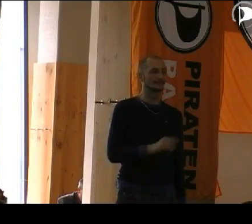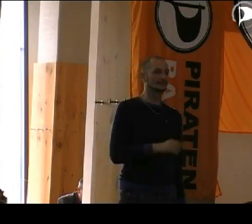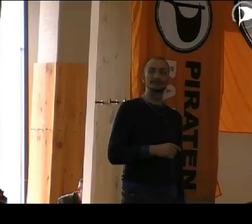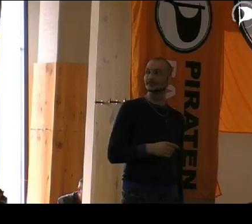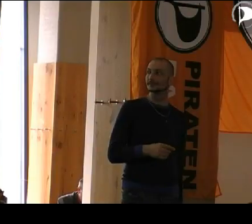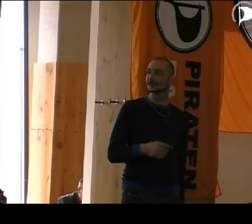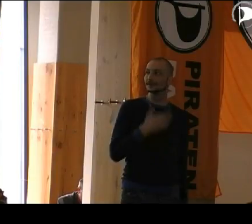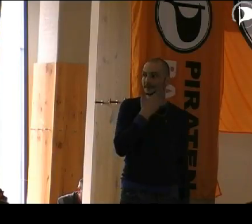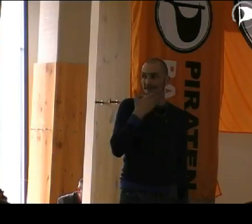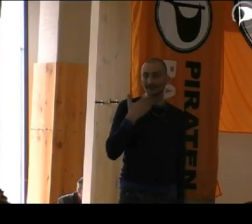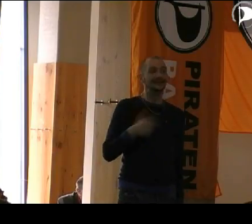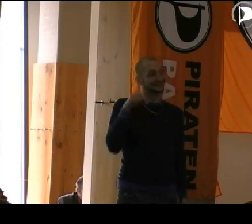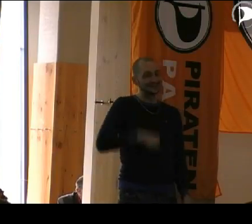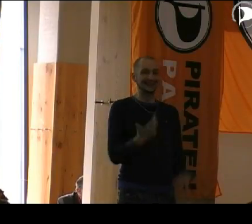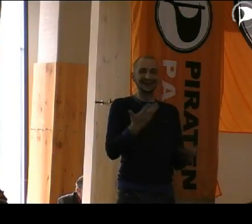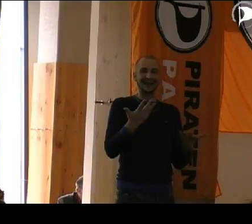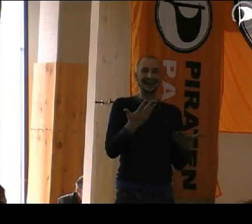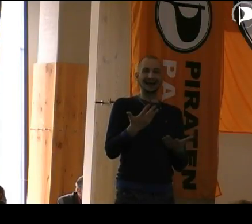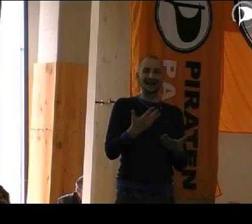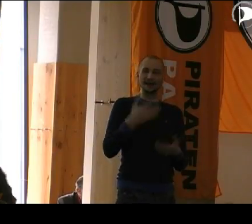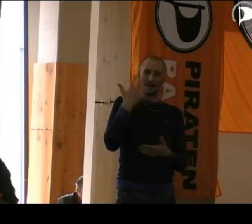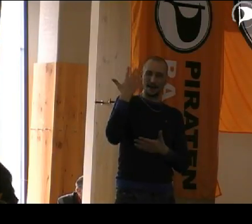das ist blöd weil